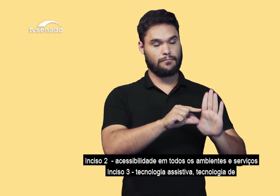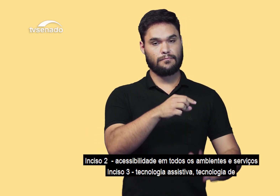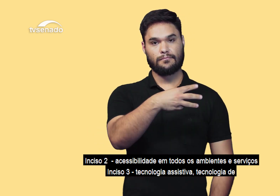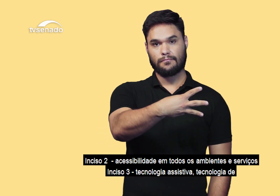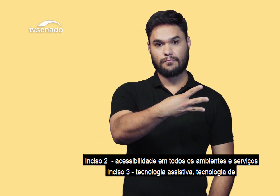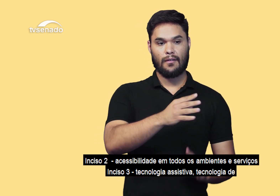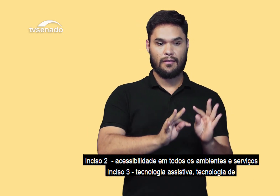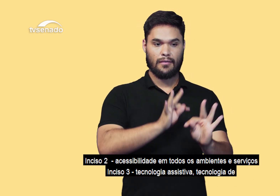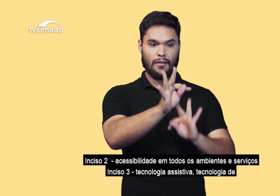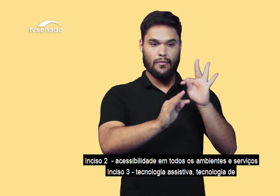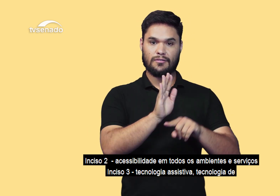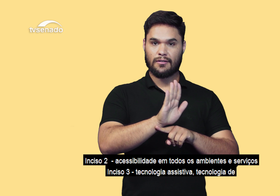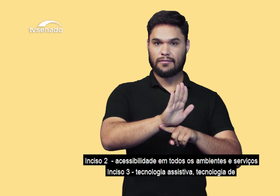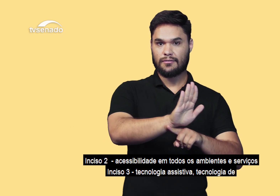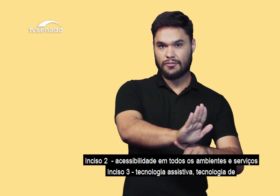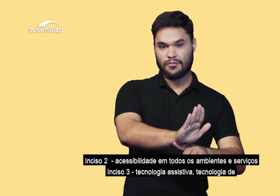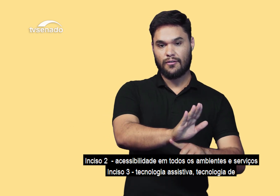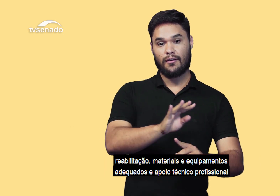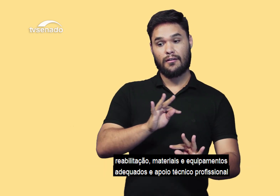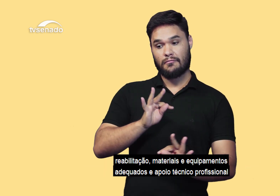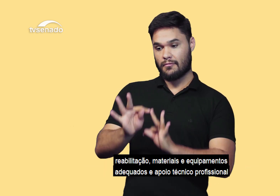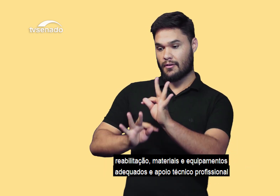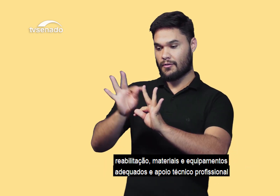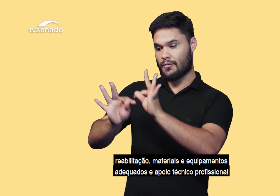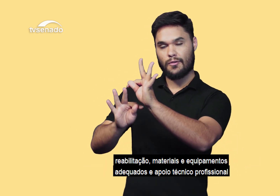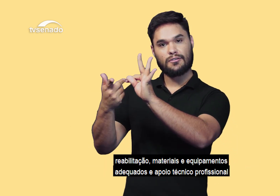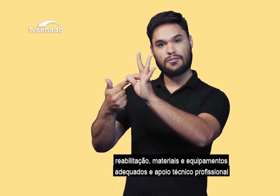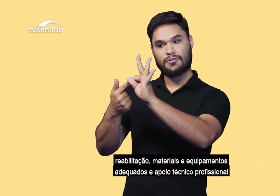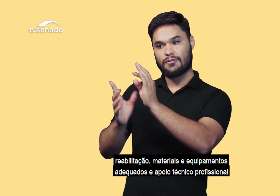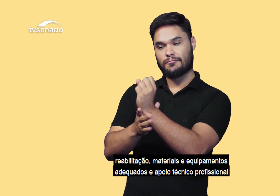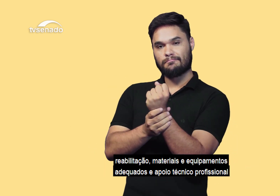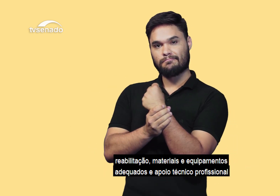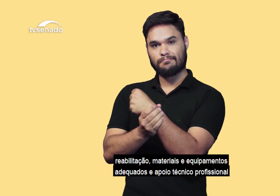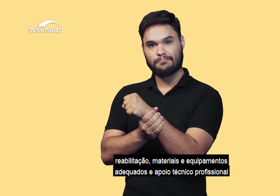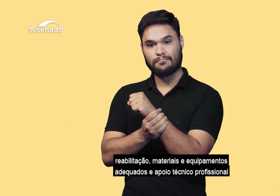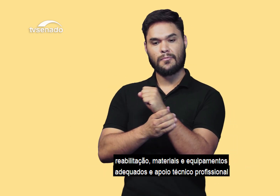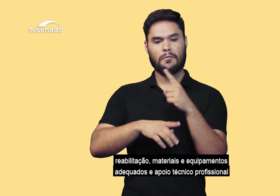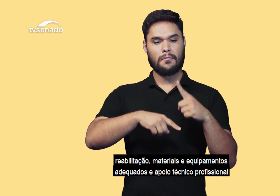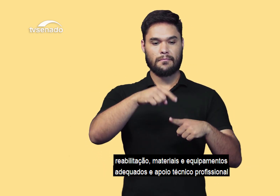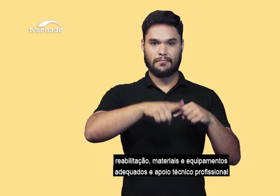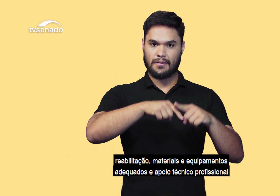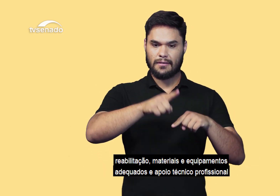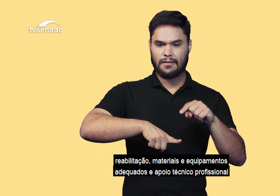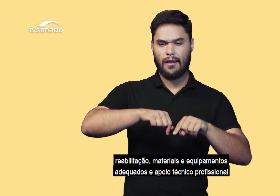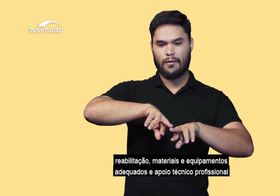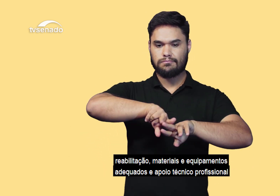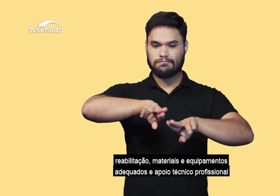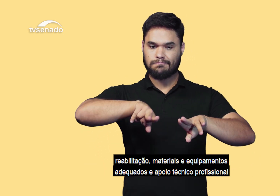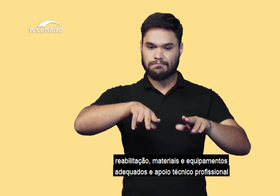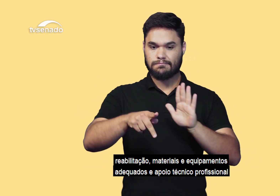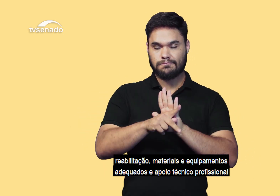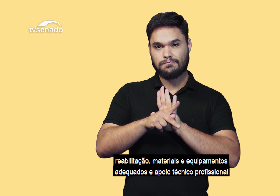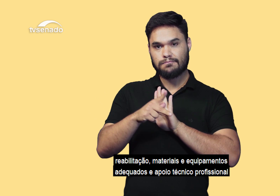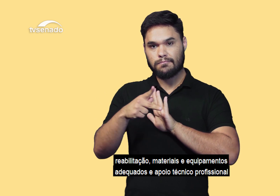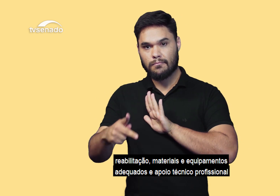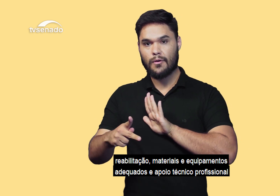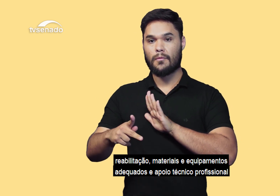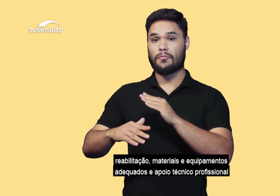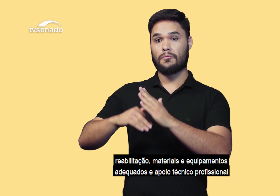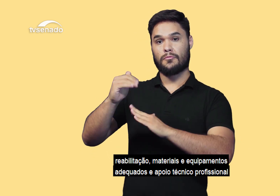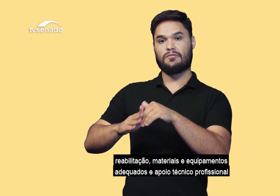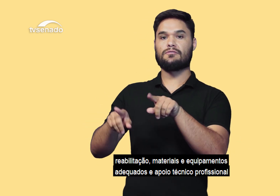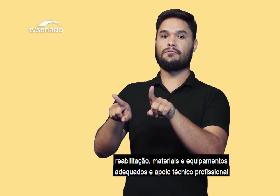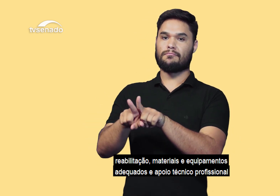Tecnologia assistiva, tecnologia de reabilitação, materiais e equipamentos adequados e apoio